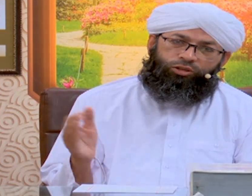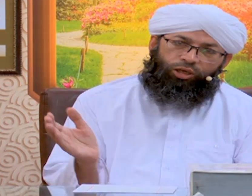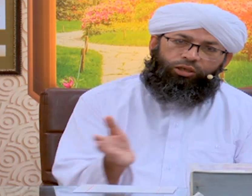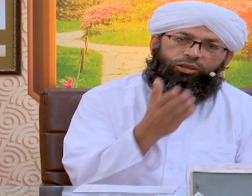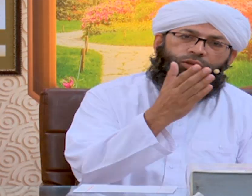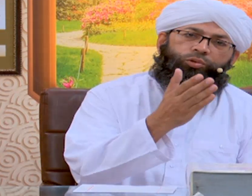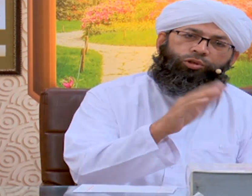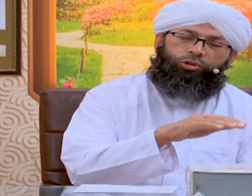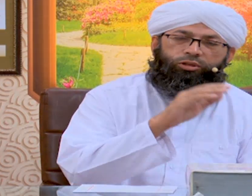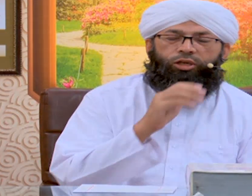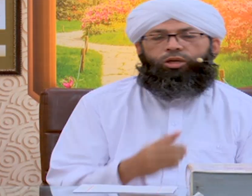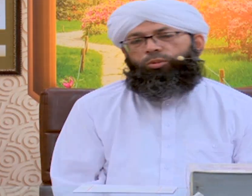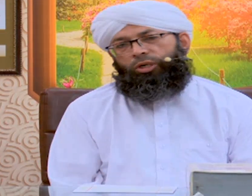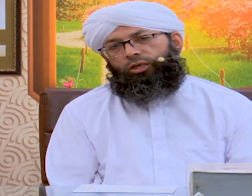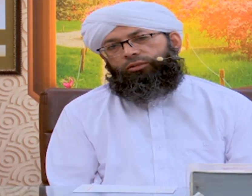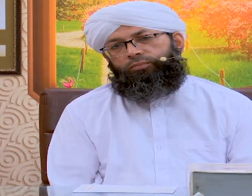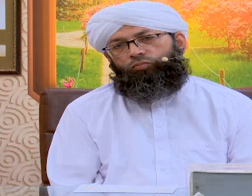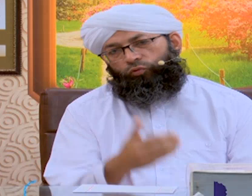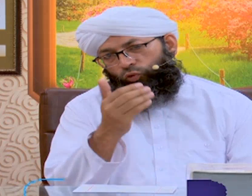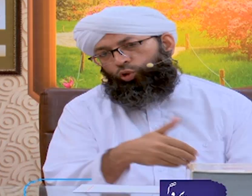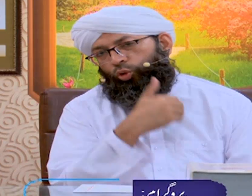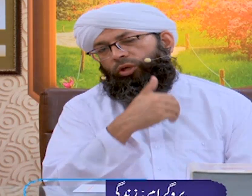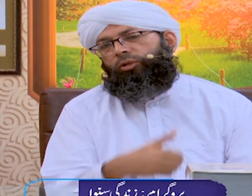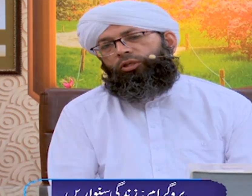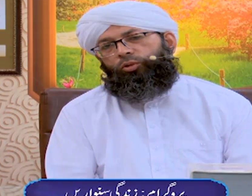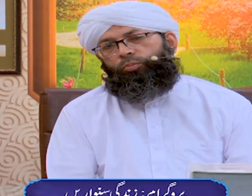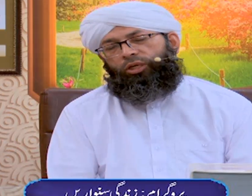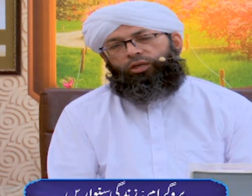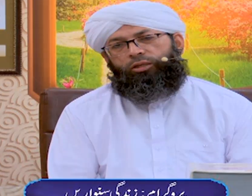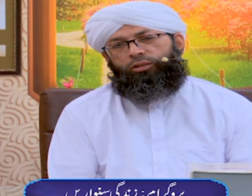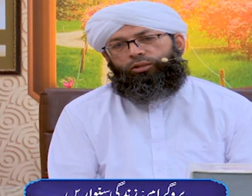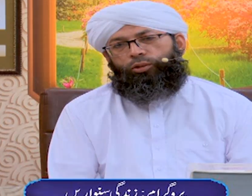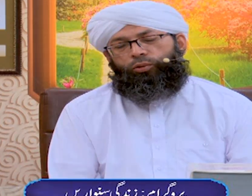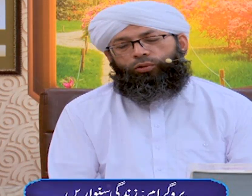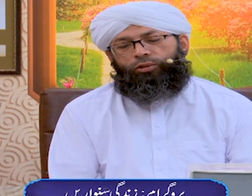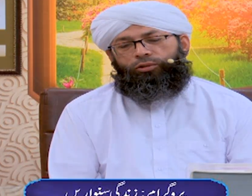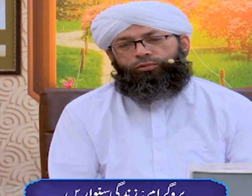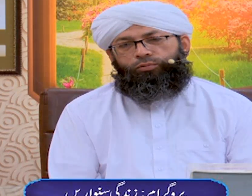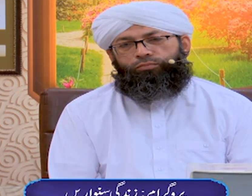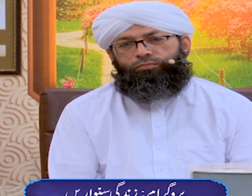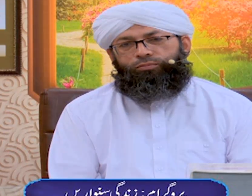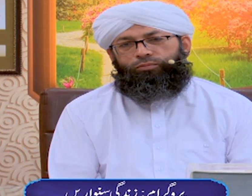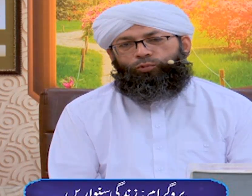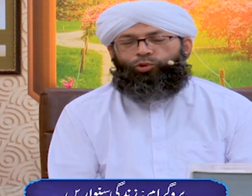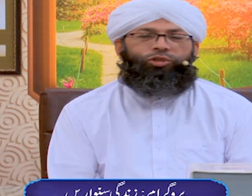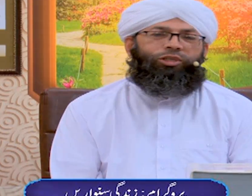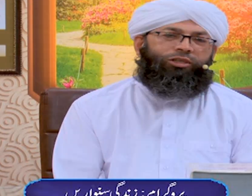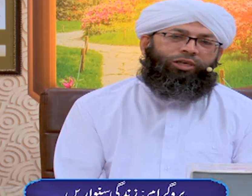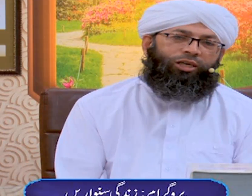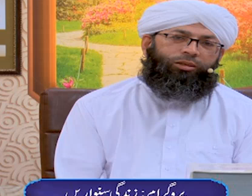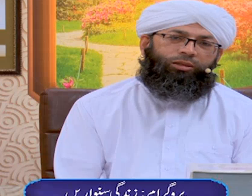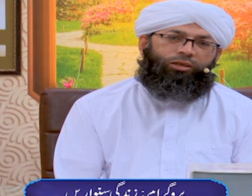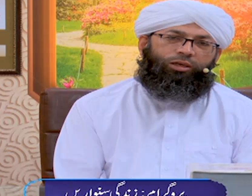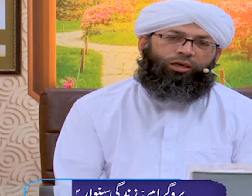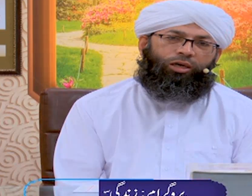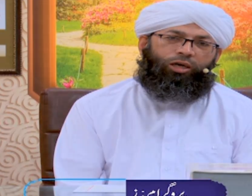اور اچانک نظر اٹھی اور کسی کے گھر میں پڑ گئے, فوری طور پر اپنے نظر کو پھیر لے اور کوشش یہ کی